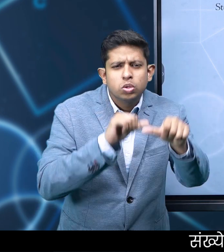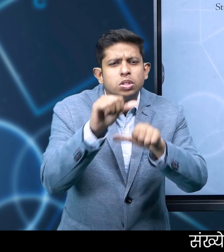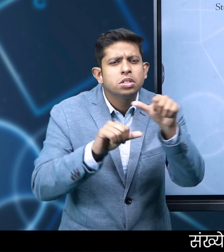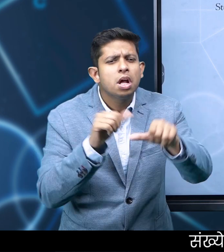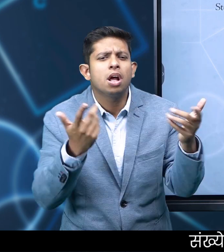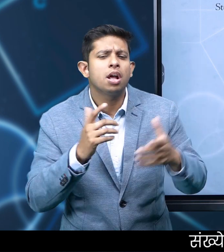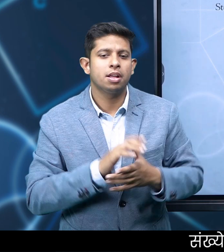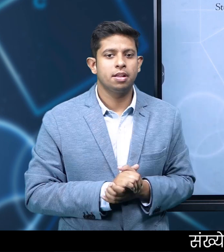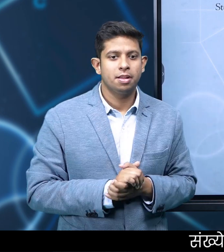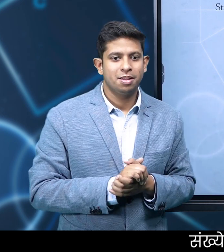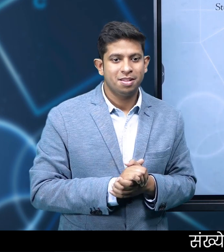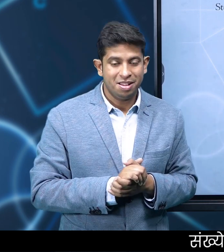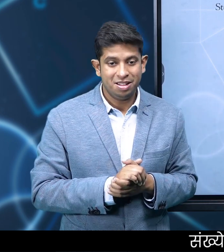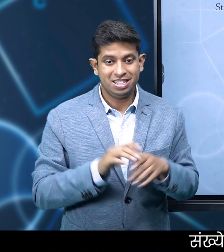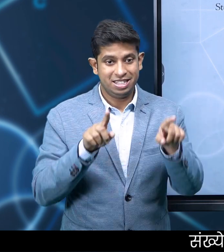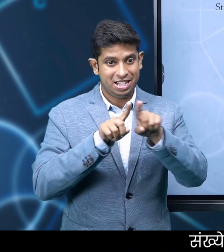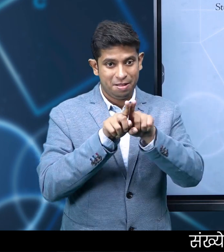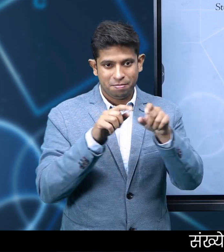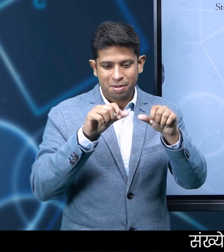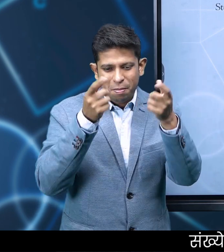संख्येचे अवयव शोधण्याचे चरण.